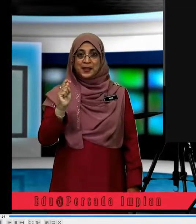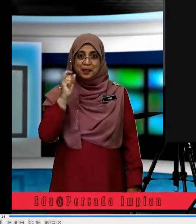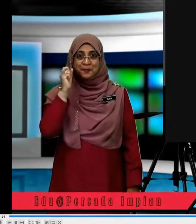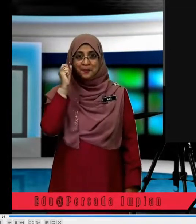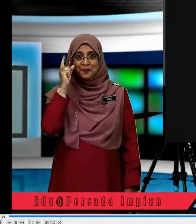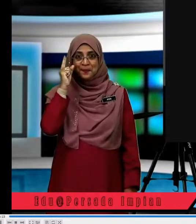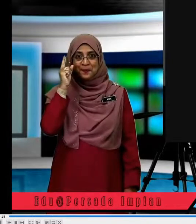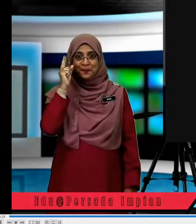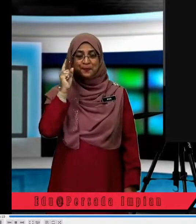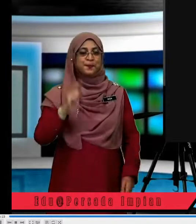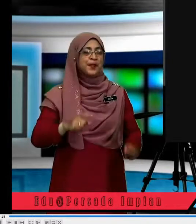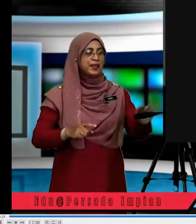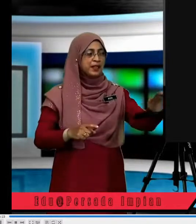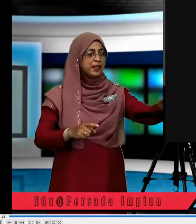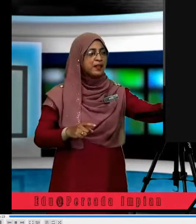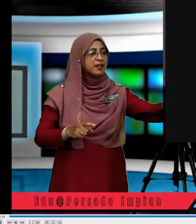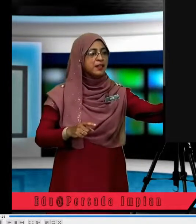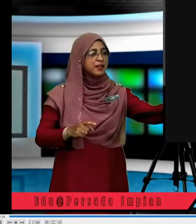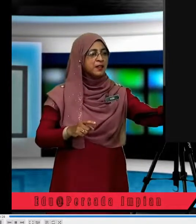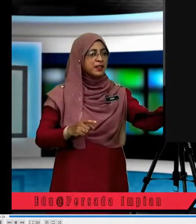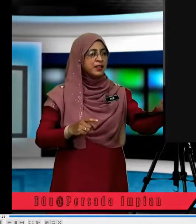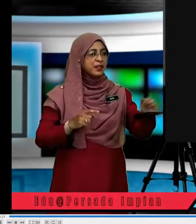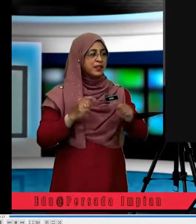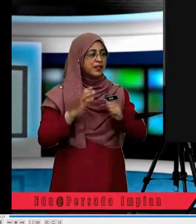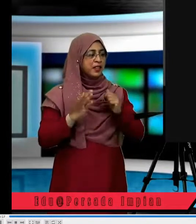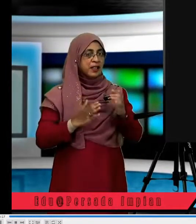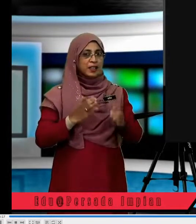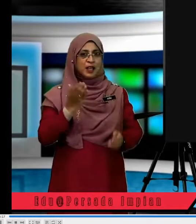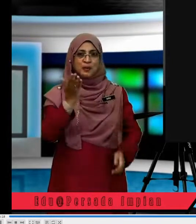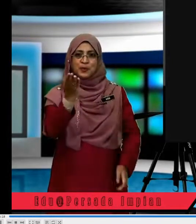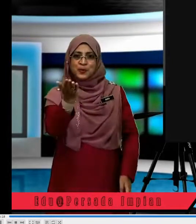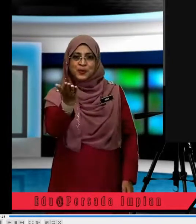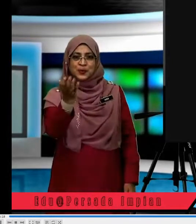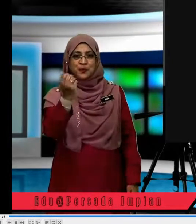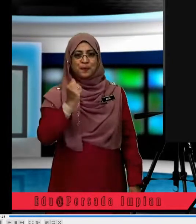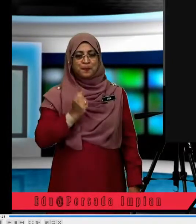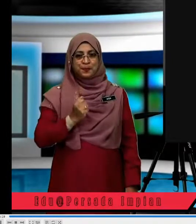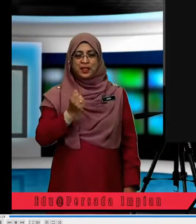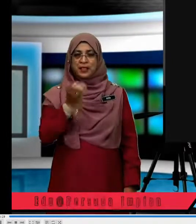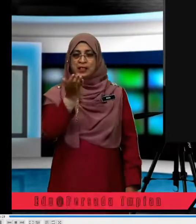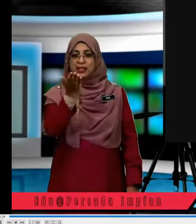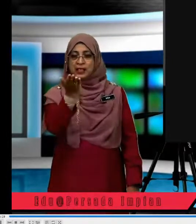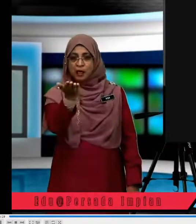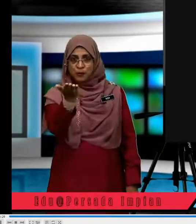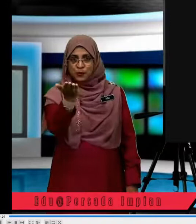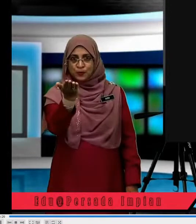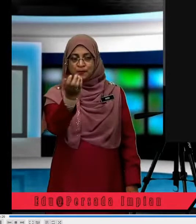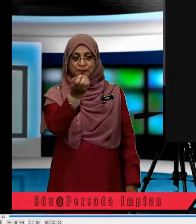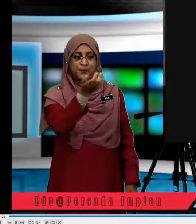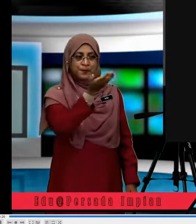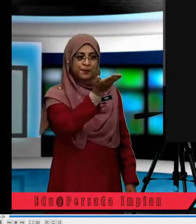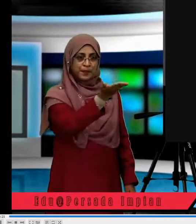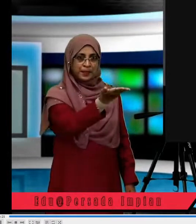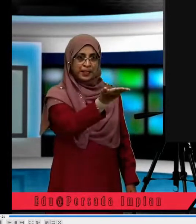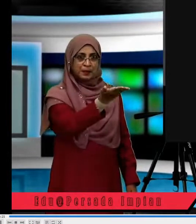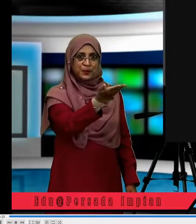paham Ayo kita seterusnya isyarat kamu kamu